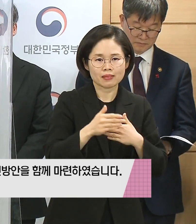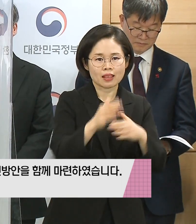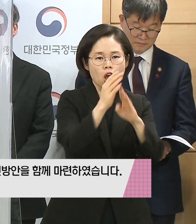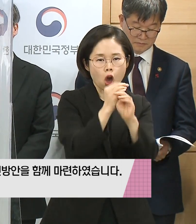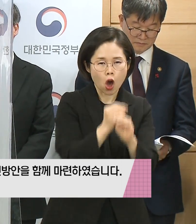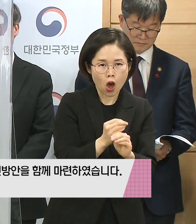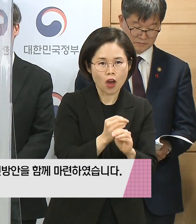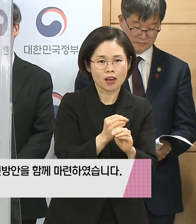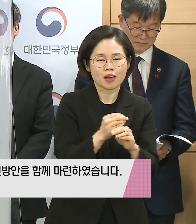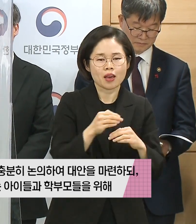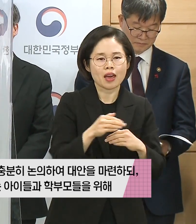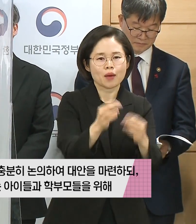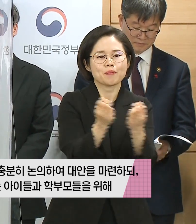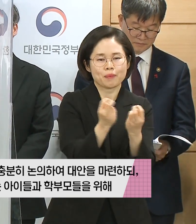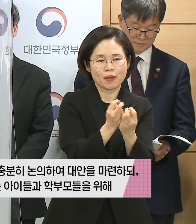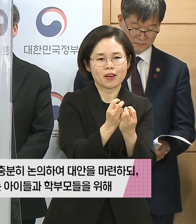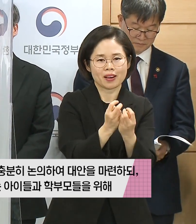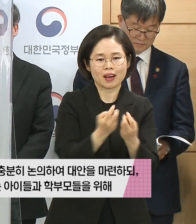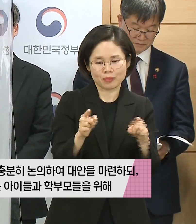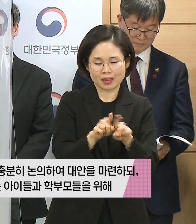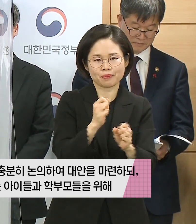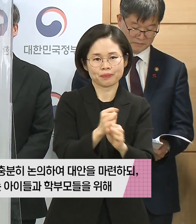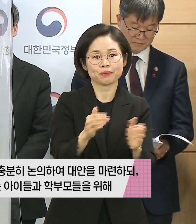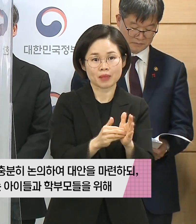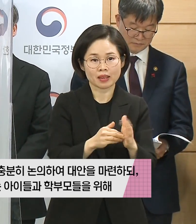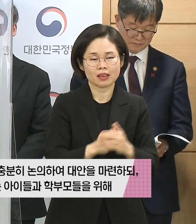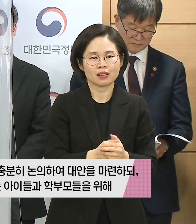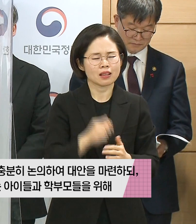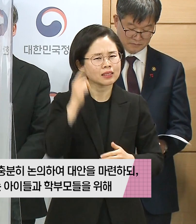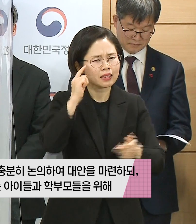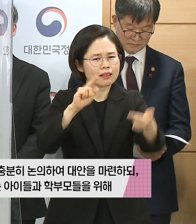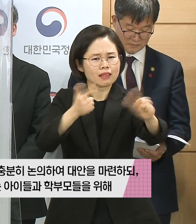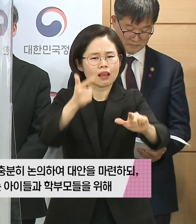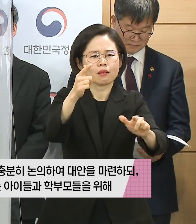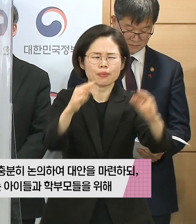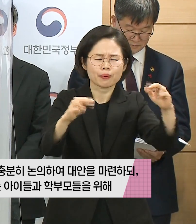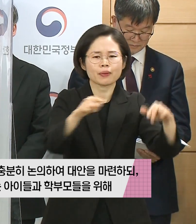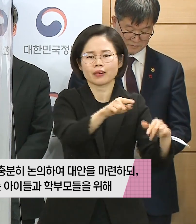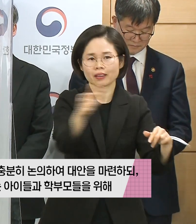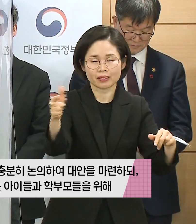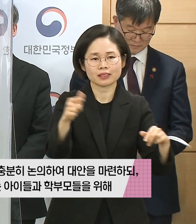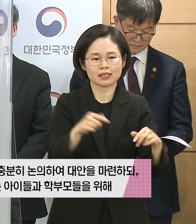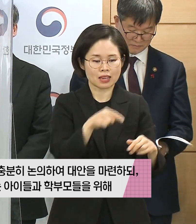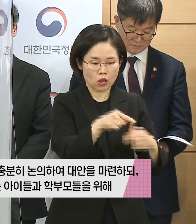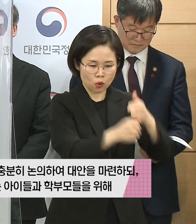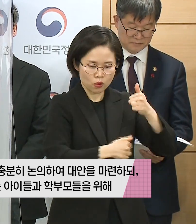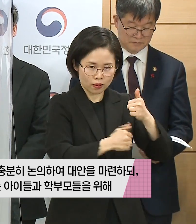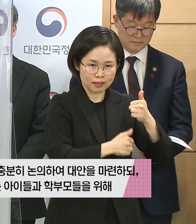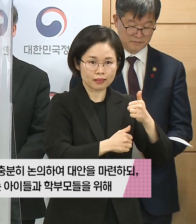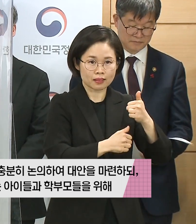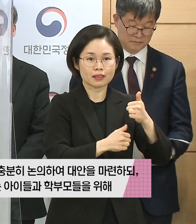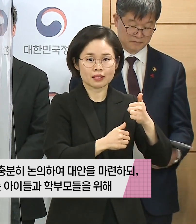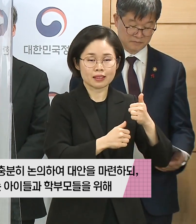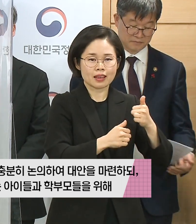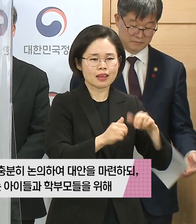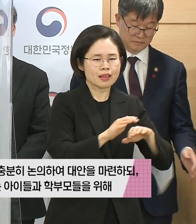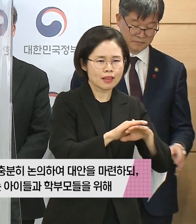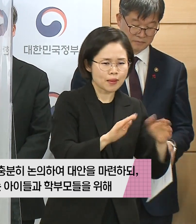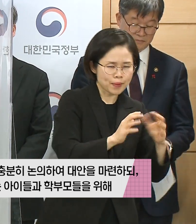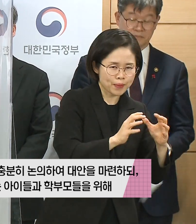함께 마련하였습니다. 쟁점은 유보통합추진위원회를 중심으로 충분히 논의하여 대안을